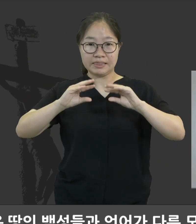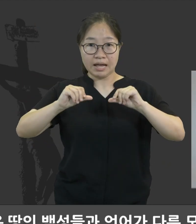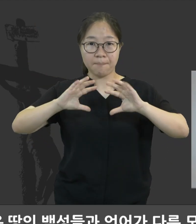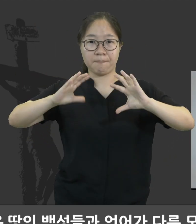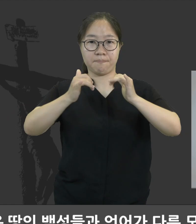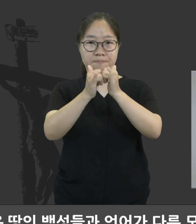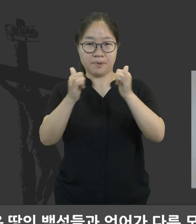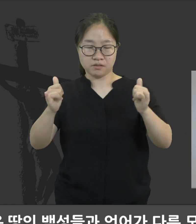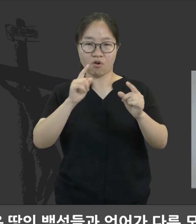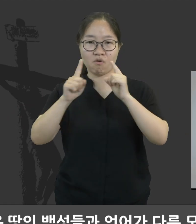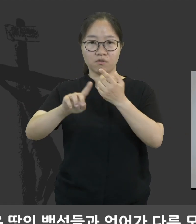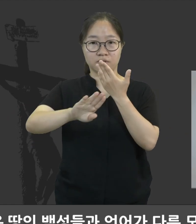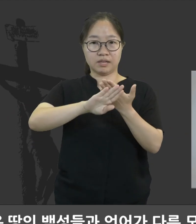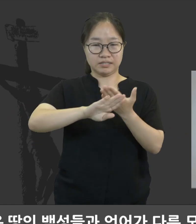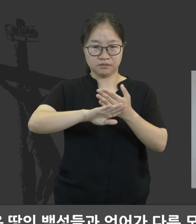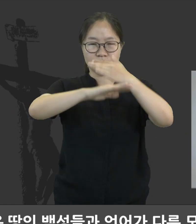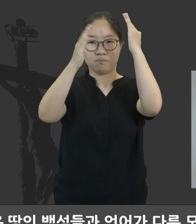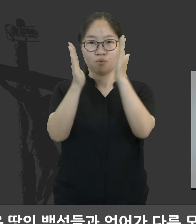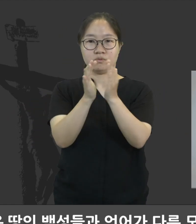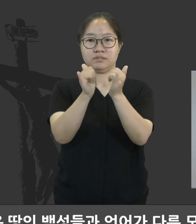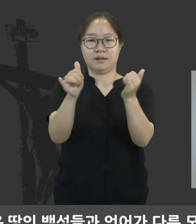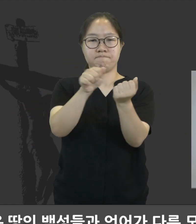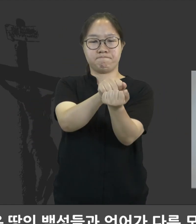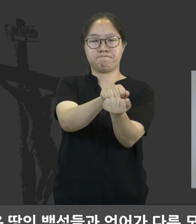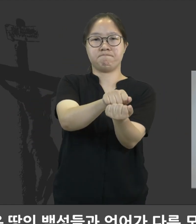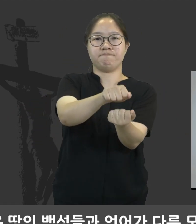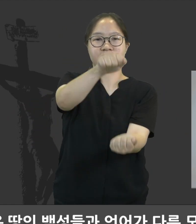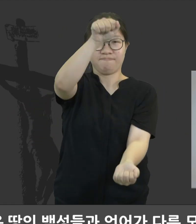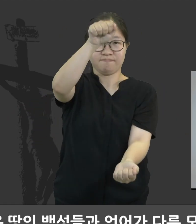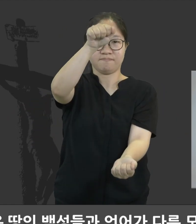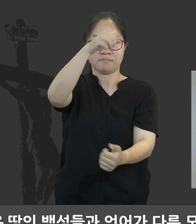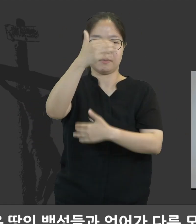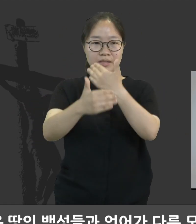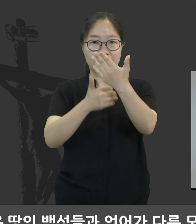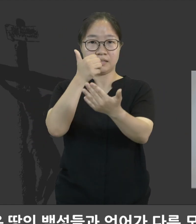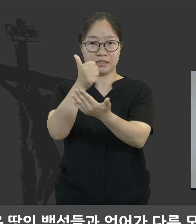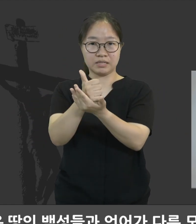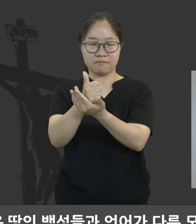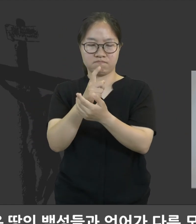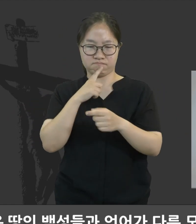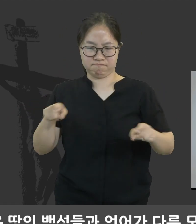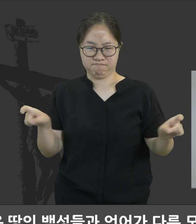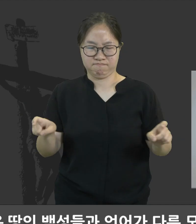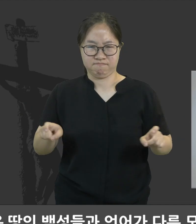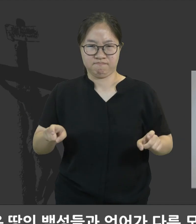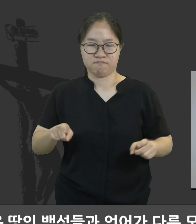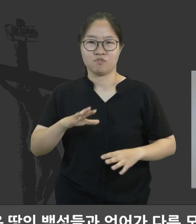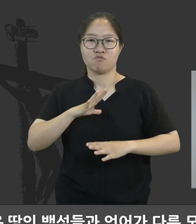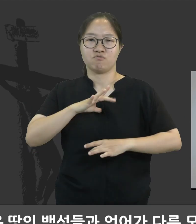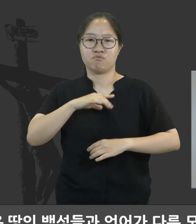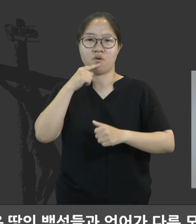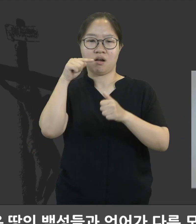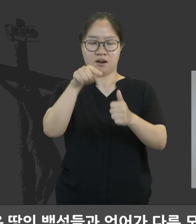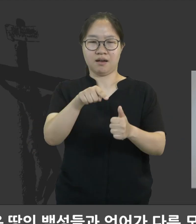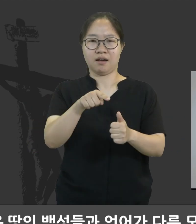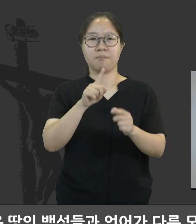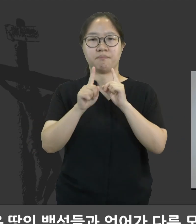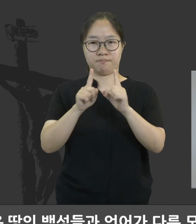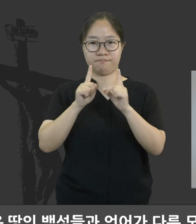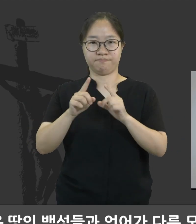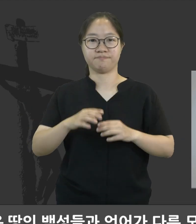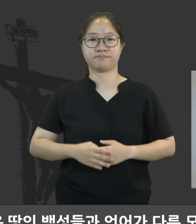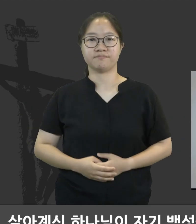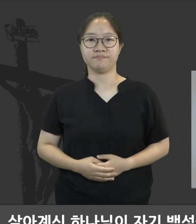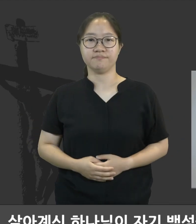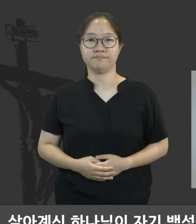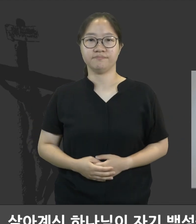다른 모든 사람들에게 조서를 내려 다니엘의 하나님 앞에서 떨며 두려워하라고 공포합니다.